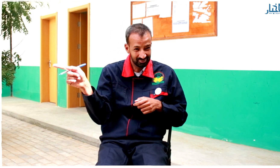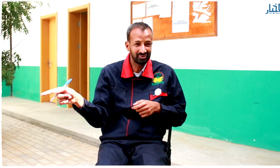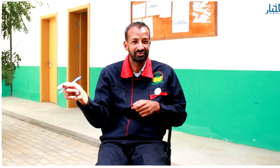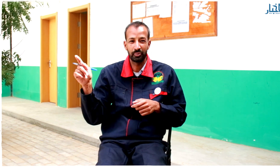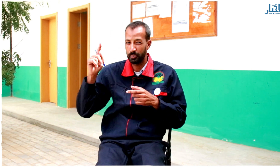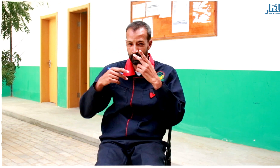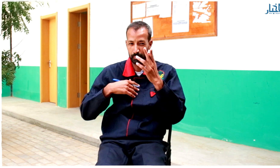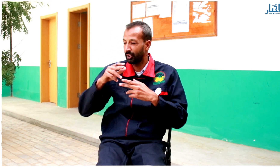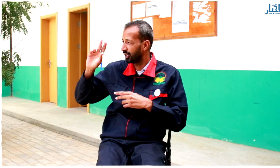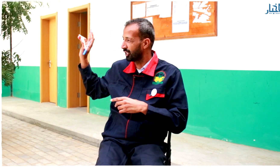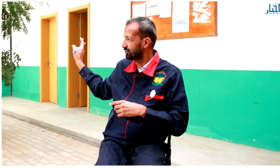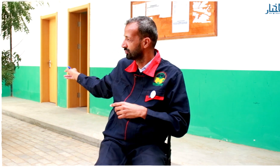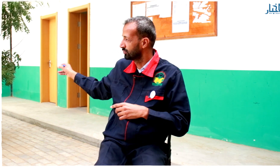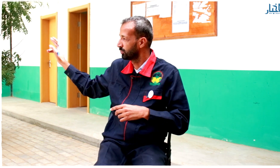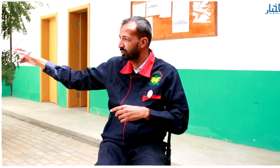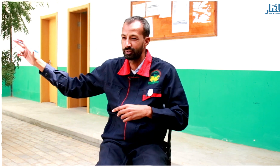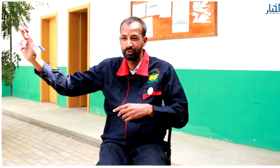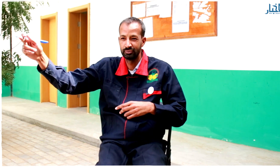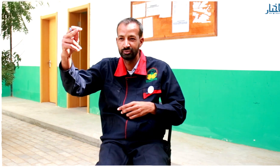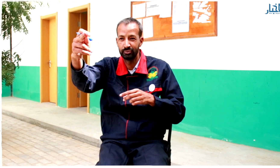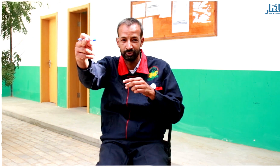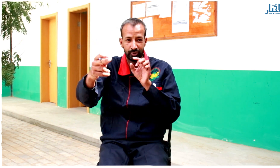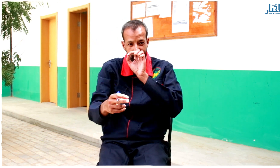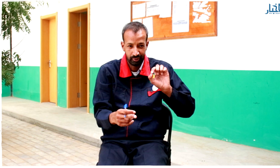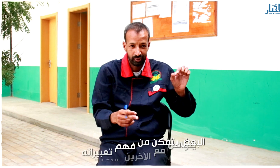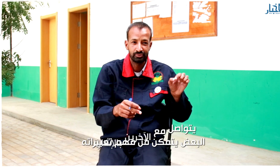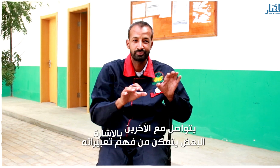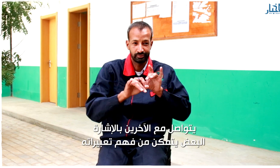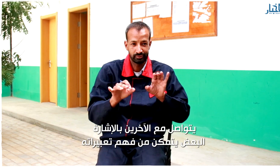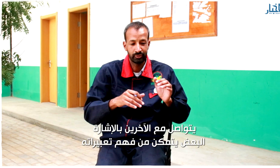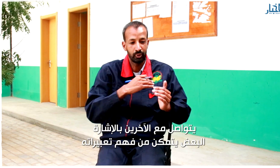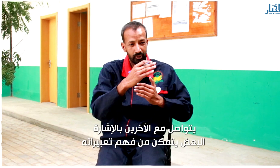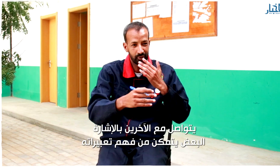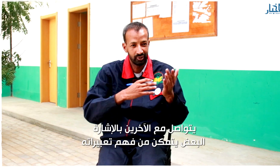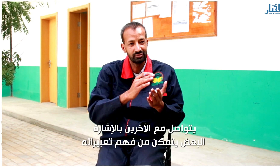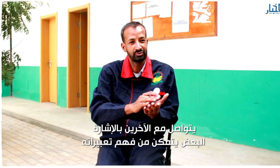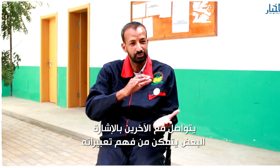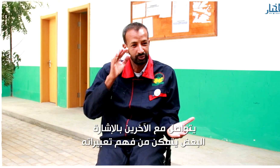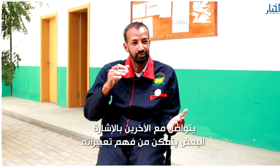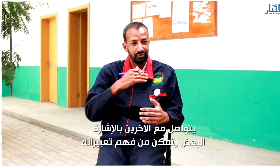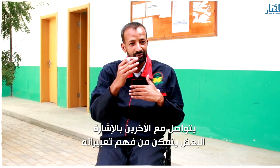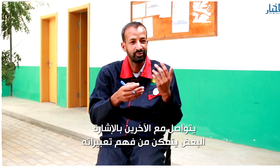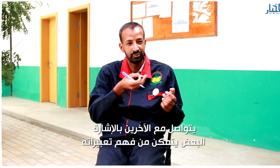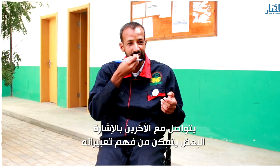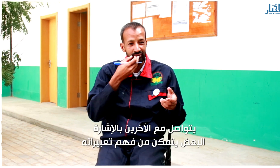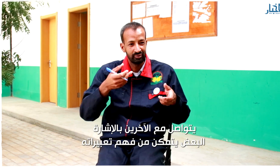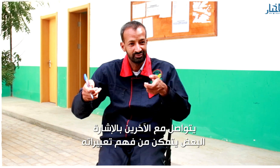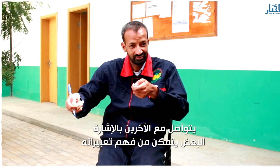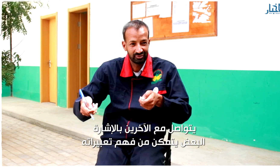وقال انت تكلم الناس اللي يفهمهم اللي شعر واحدين يفهموا واحد يقول ما يفهموا اللي شعر اسمع ولكن احنا في بينا واحد